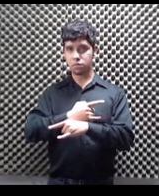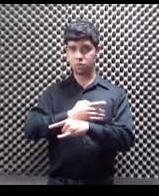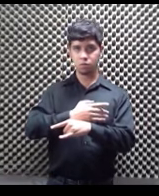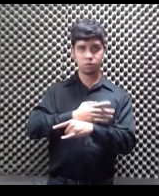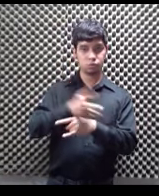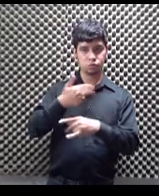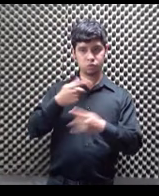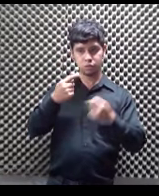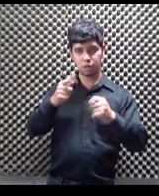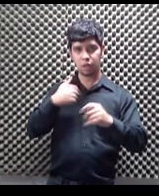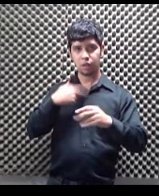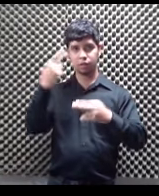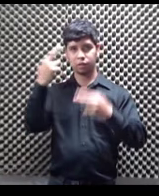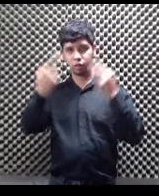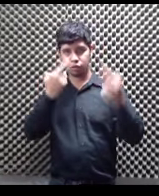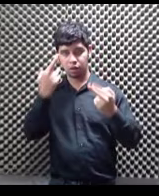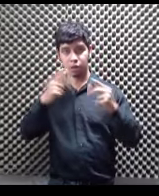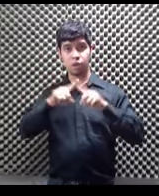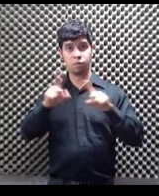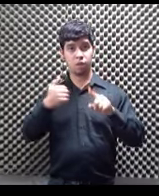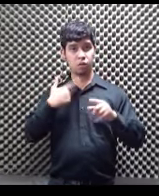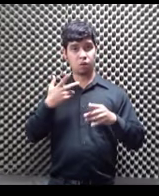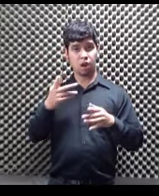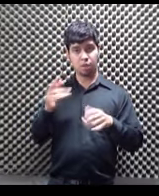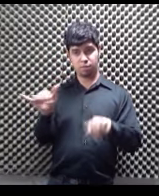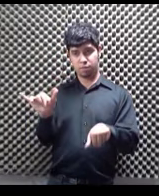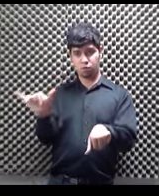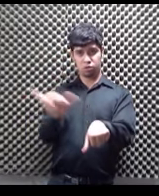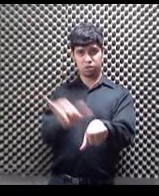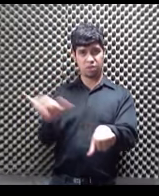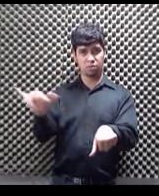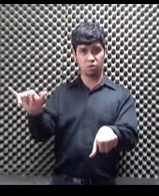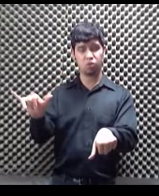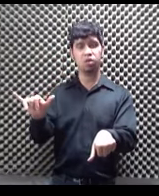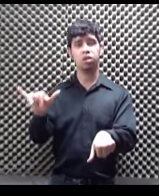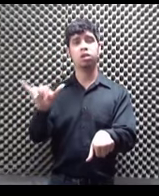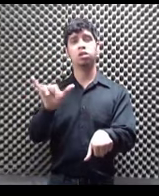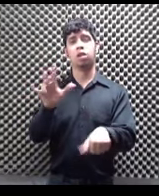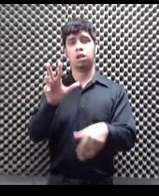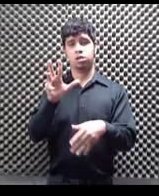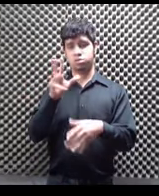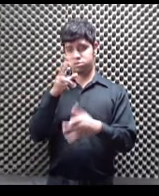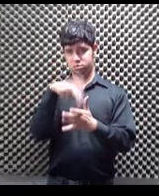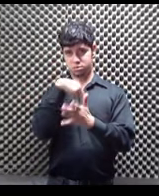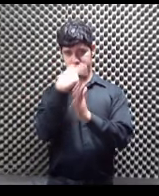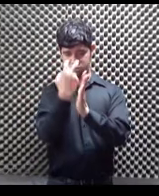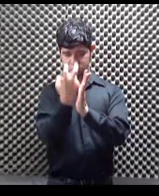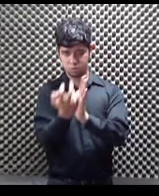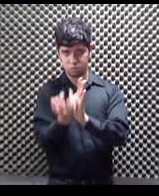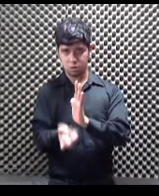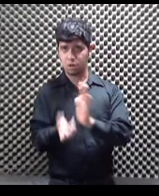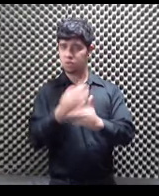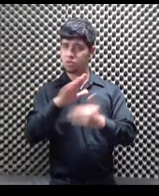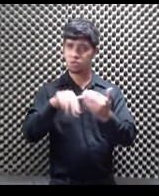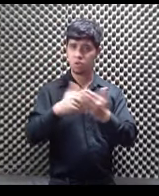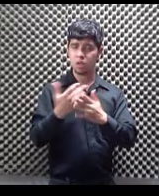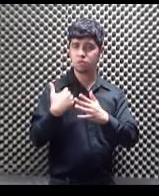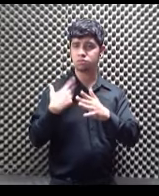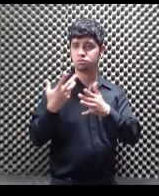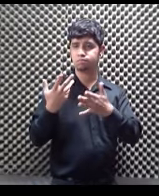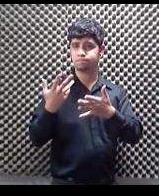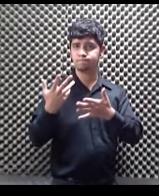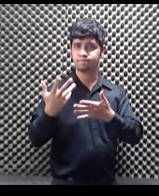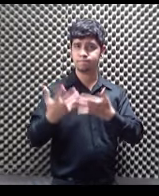tratar de ser racional, pero a la vez estar inmerso en una relación donde